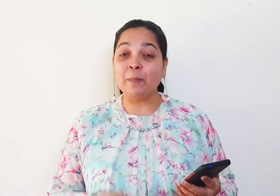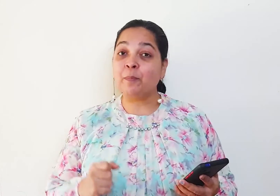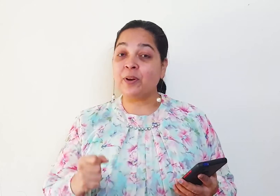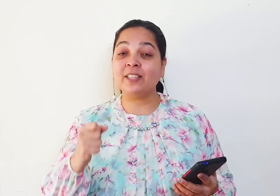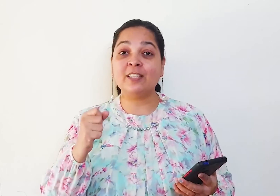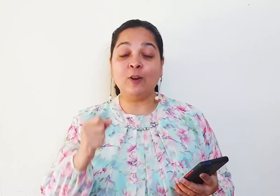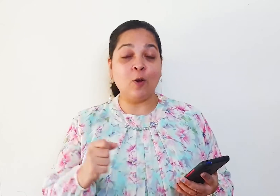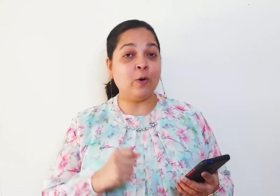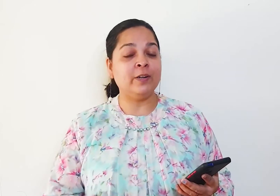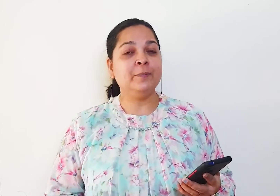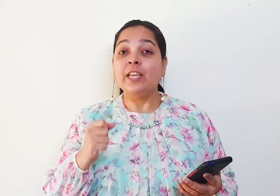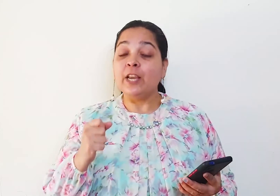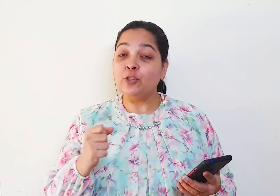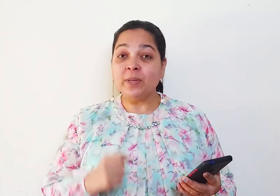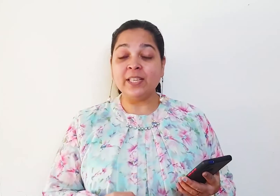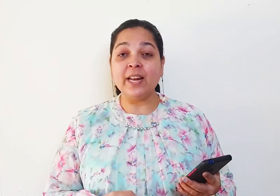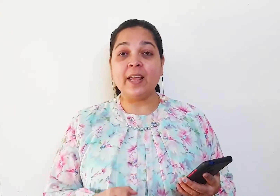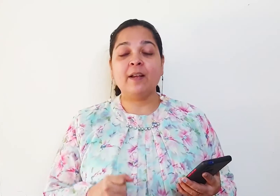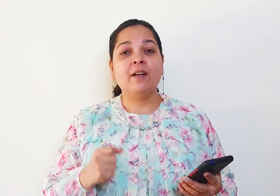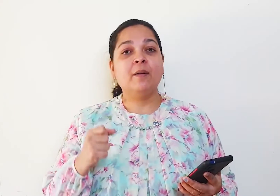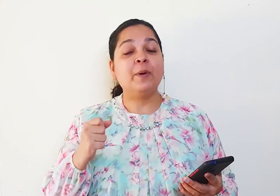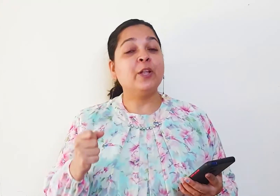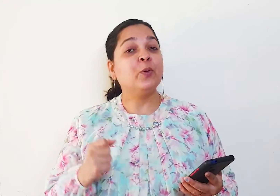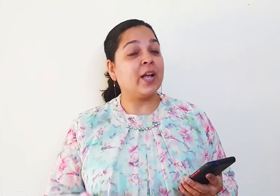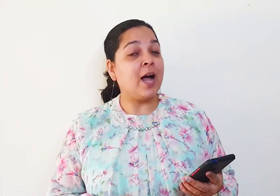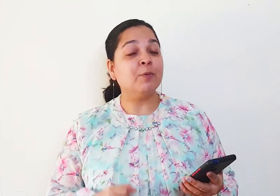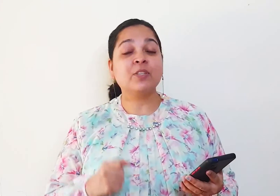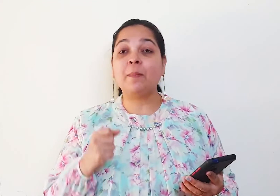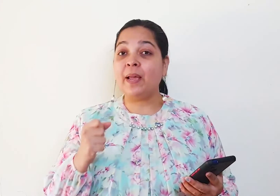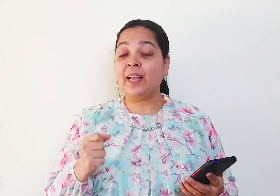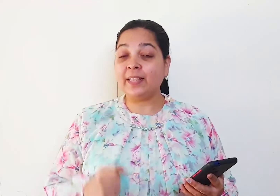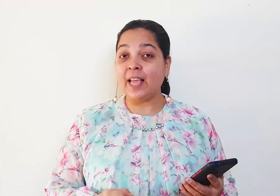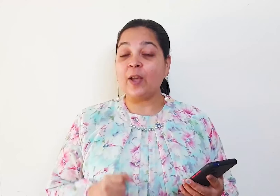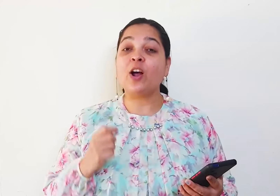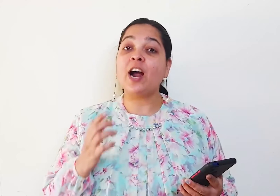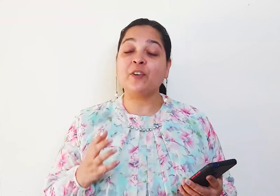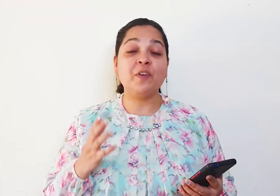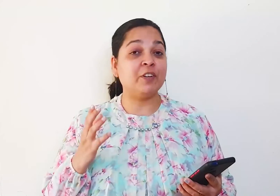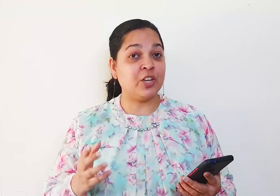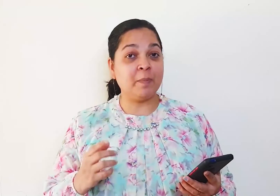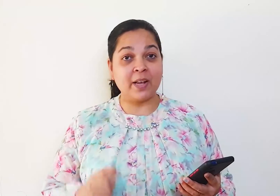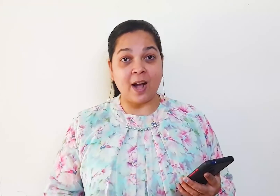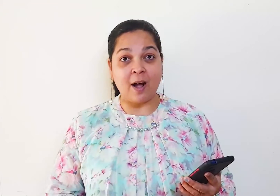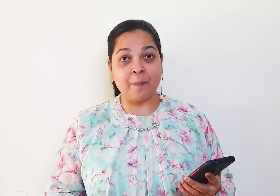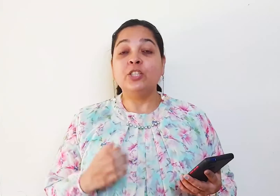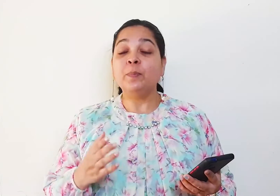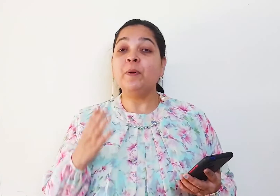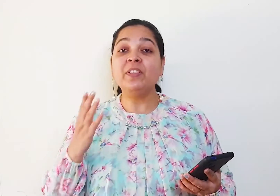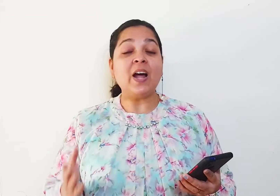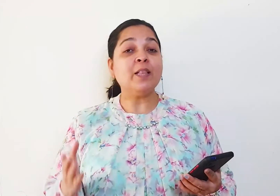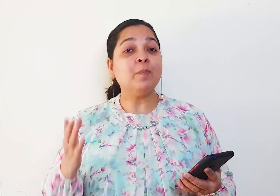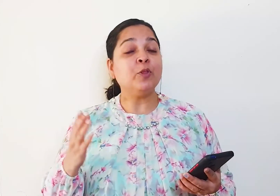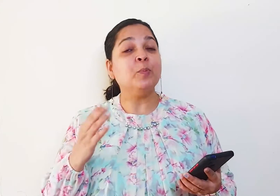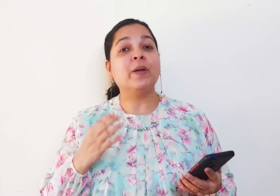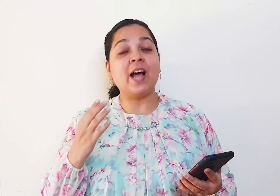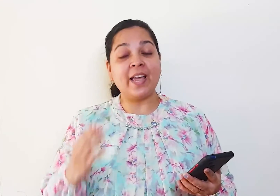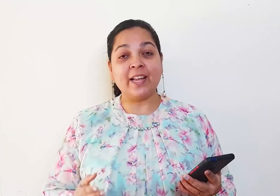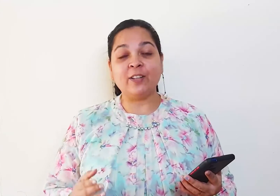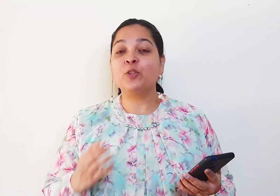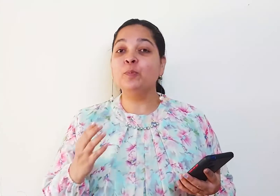लर्ड। र यो जुन शक्ति छ, यो शक्ति साधारण शक्ति होइन। यो शब्दको अर्थ